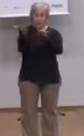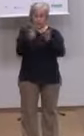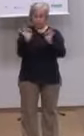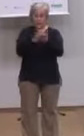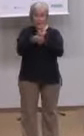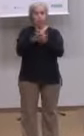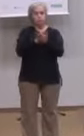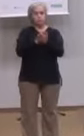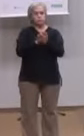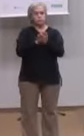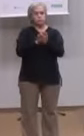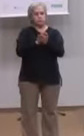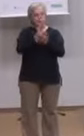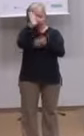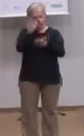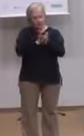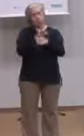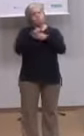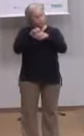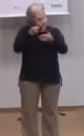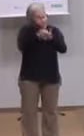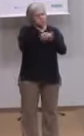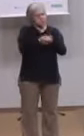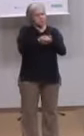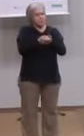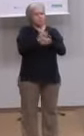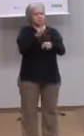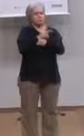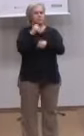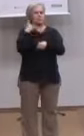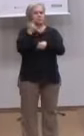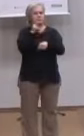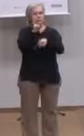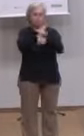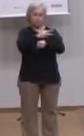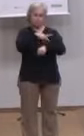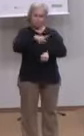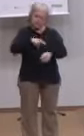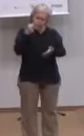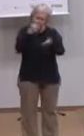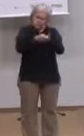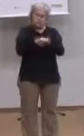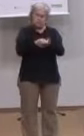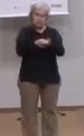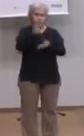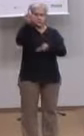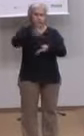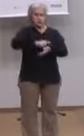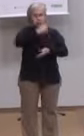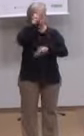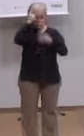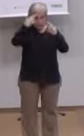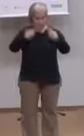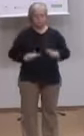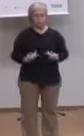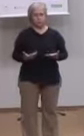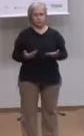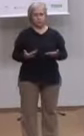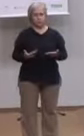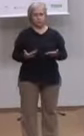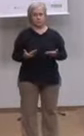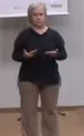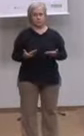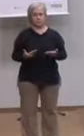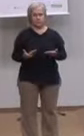não resolveu, defensoria, Ministério Público. A gente tem que fazer fazer valer o direito do cidadão. A pessoa